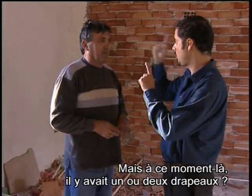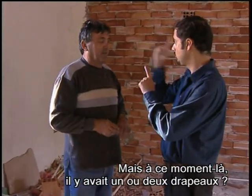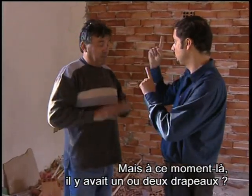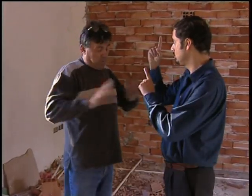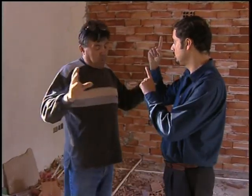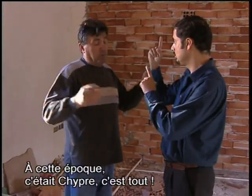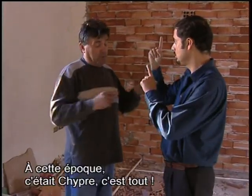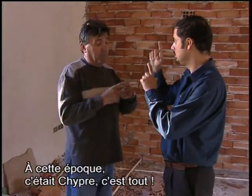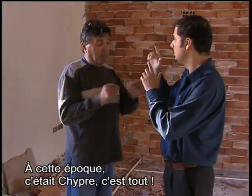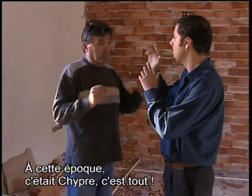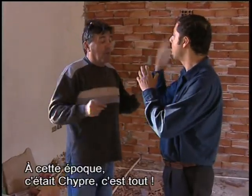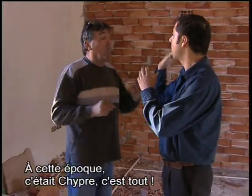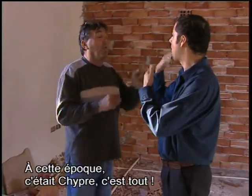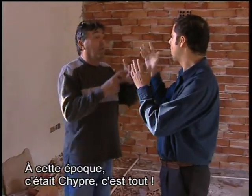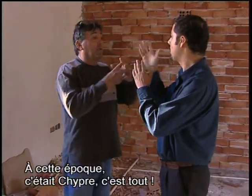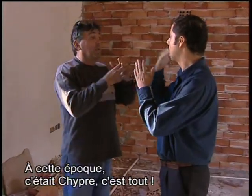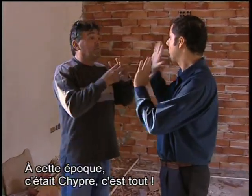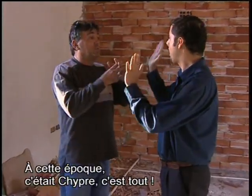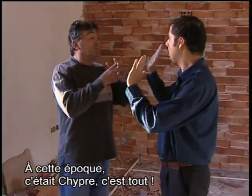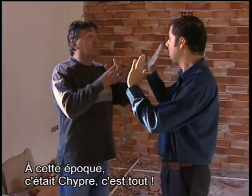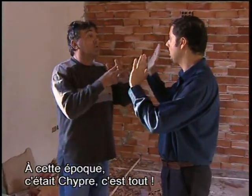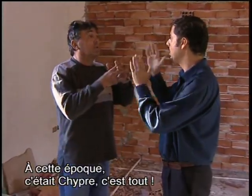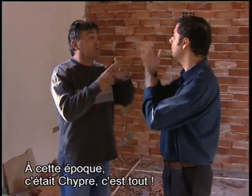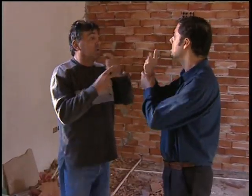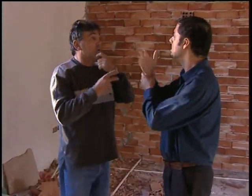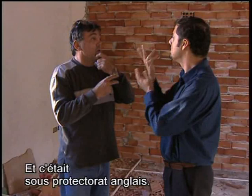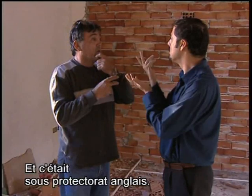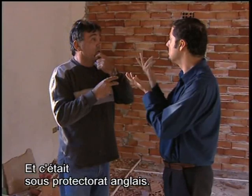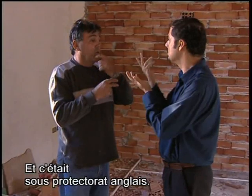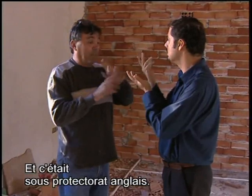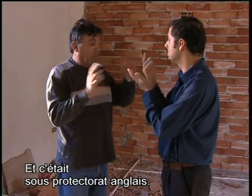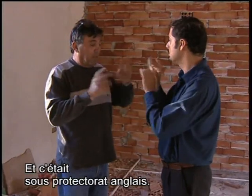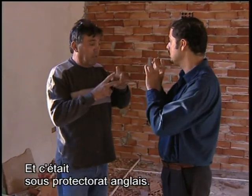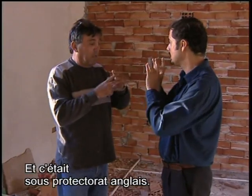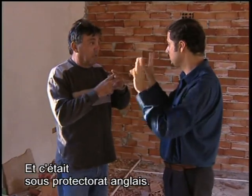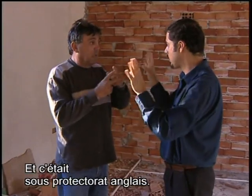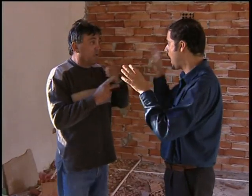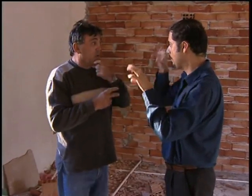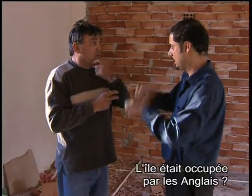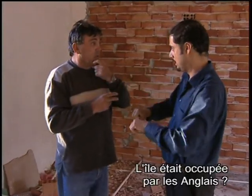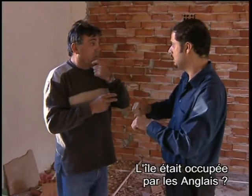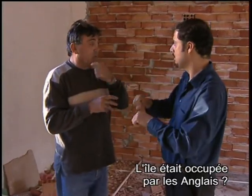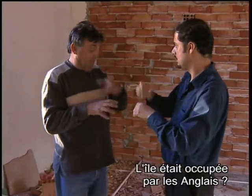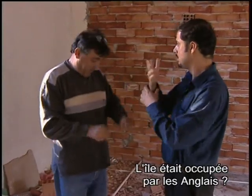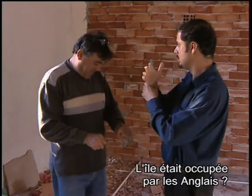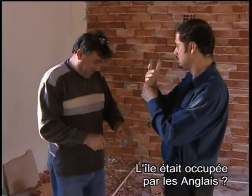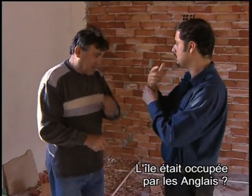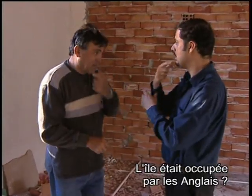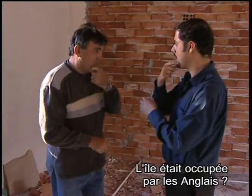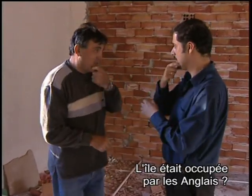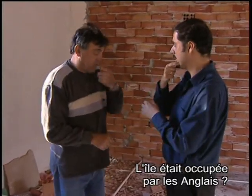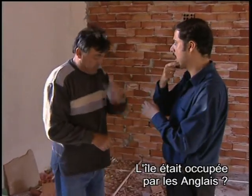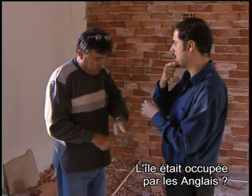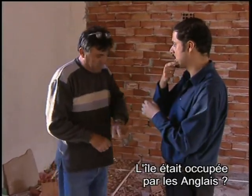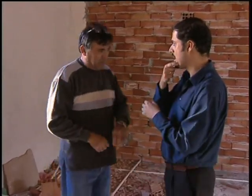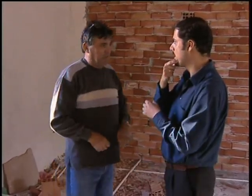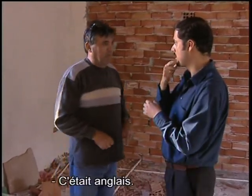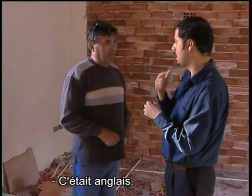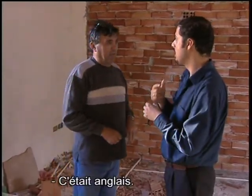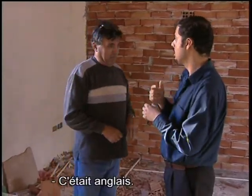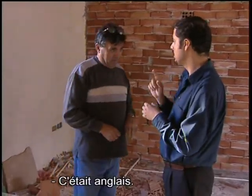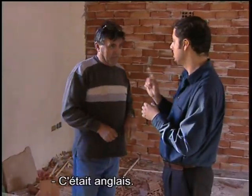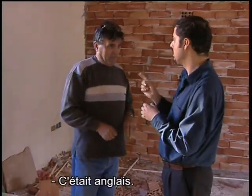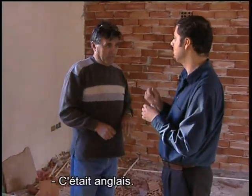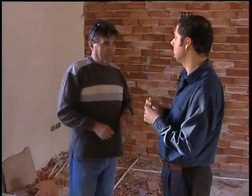drapeaux. Ben, à cette époque-là, c'était Chypre. C'est tout. Et c'était sous protectorat anglais. L'île était occupée par les anglais. C'était le drapeau